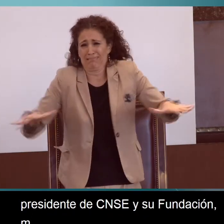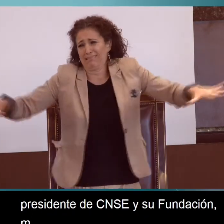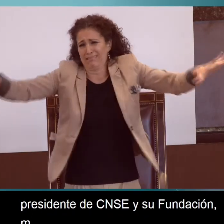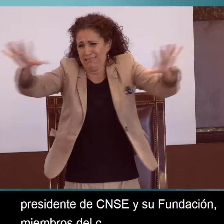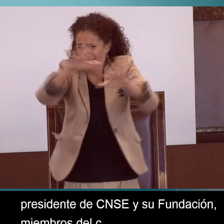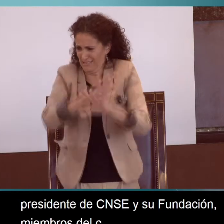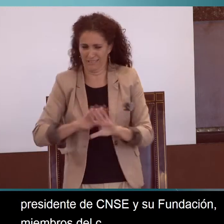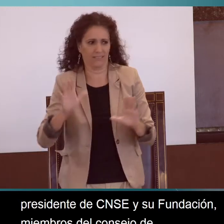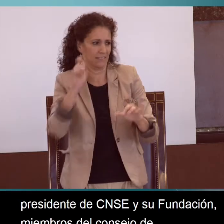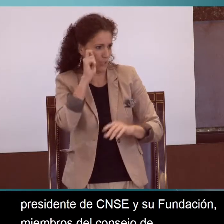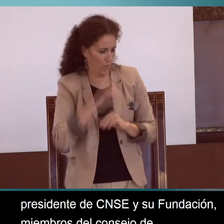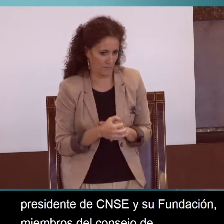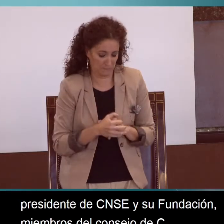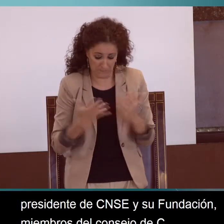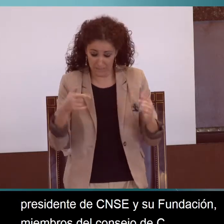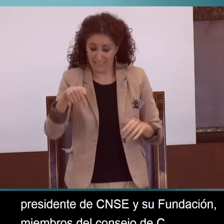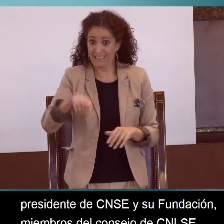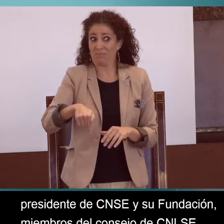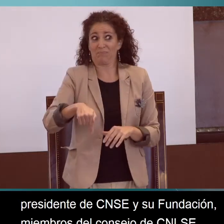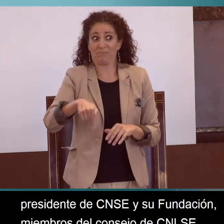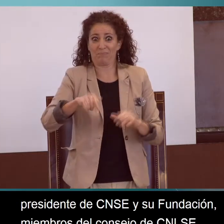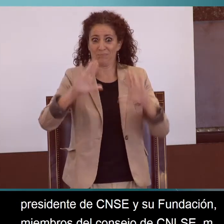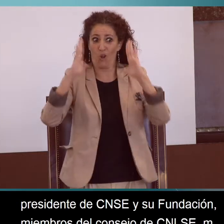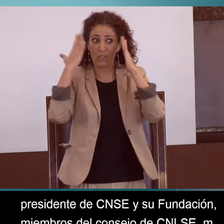FOAPS, es decir, todos y cada uno que estáis aquí, daros por saludados.